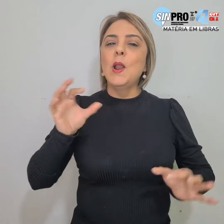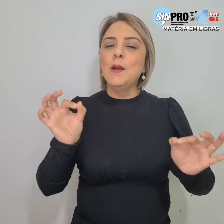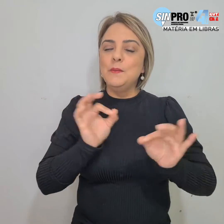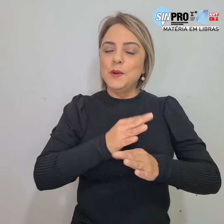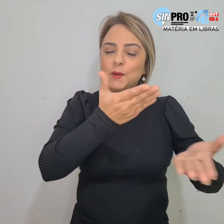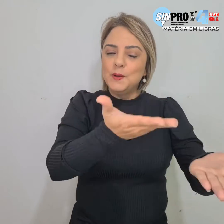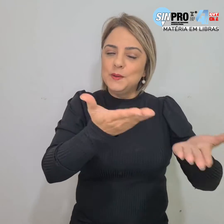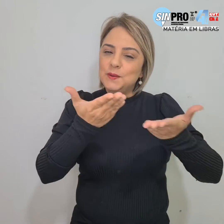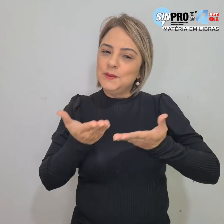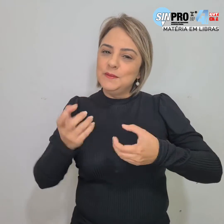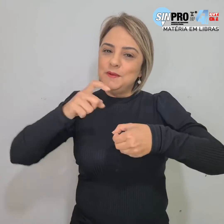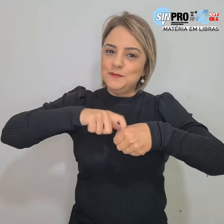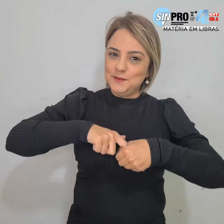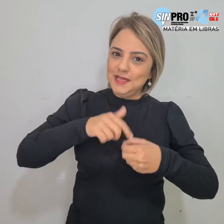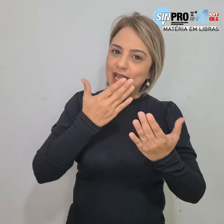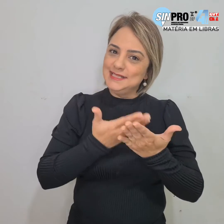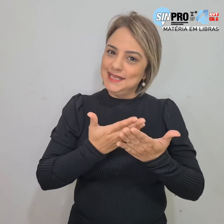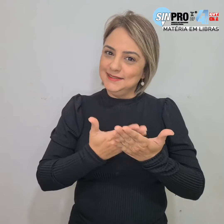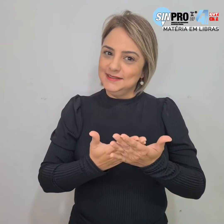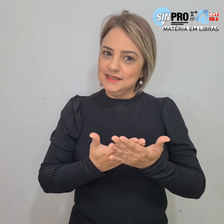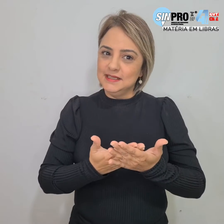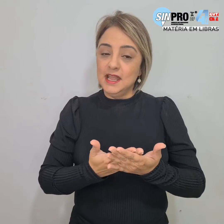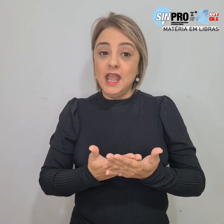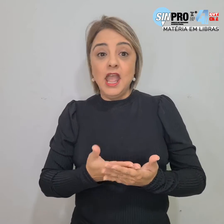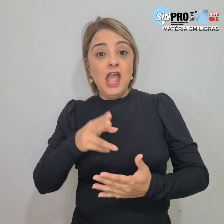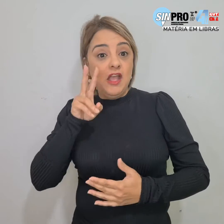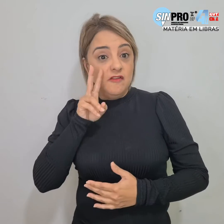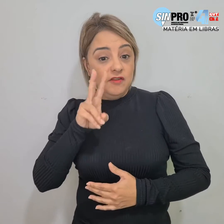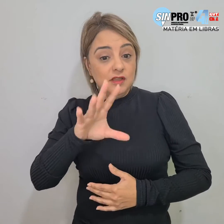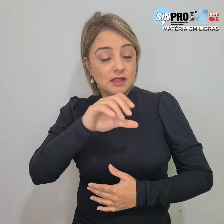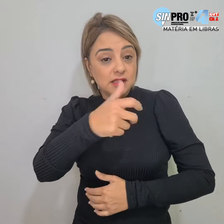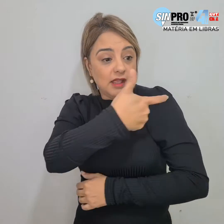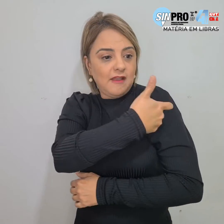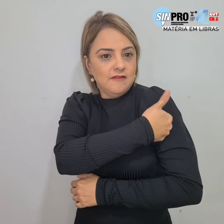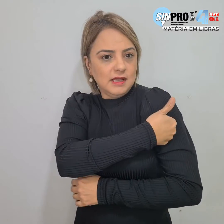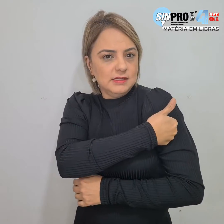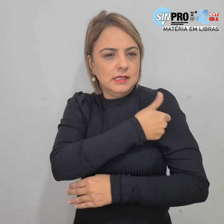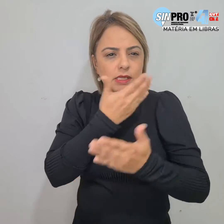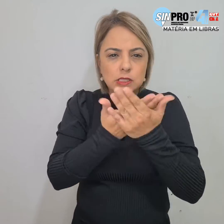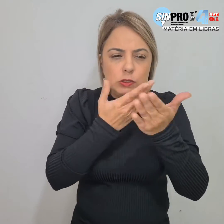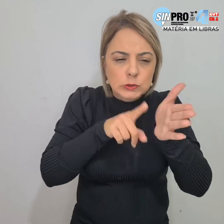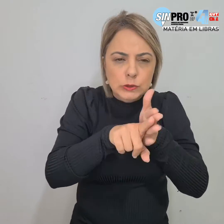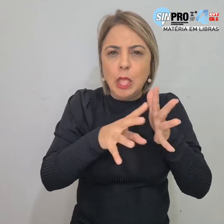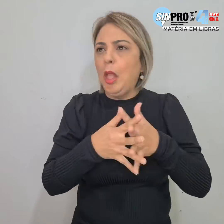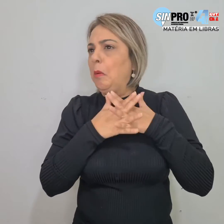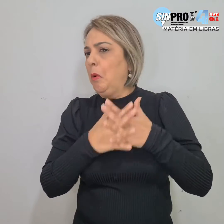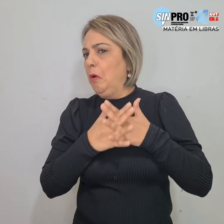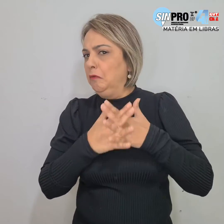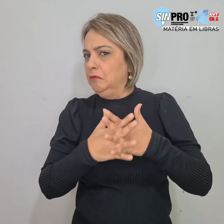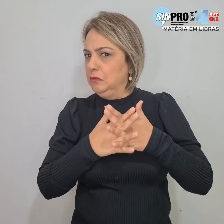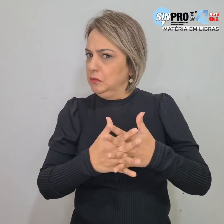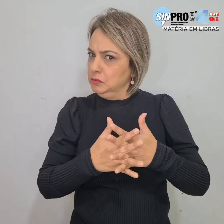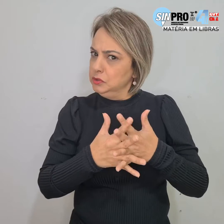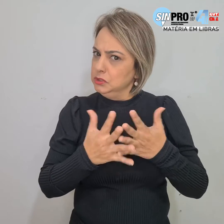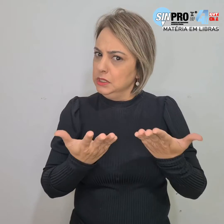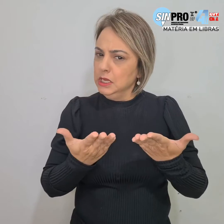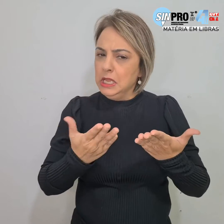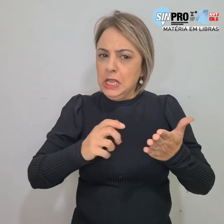reiniciar. Vimos que a ciência é a vacina, estudos só confundiram. Trancar todos em casa não